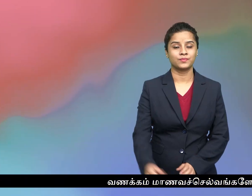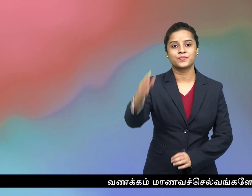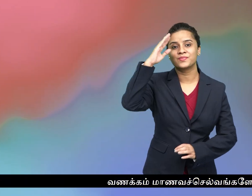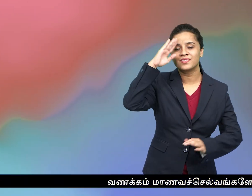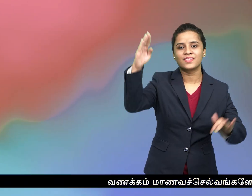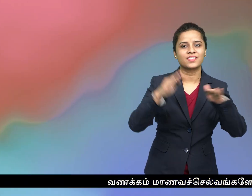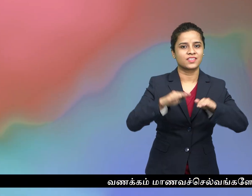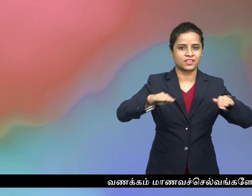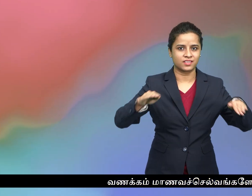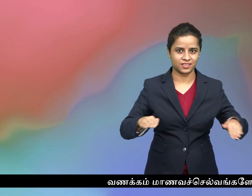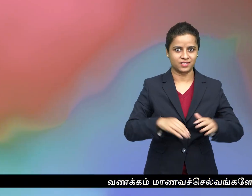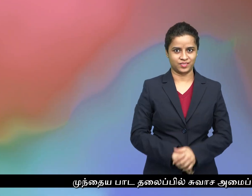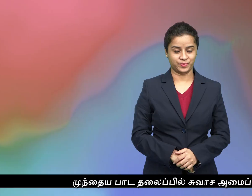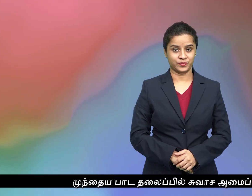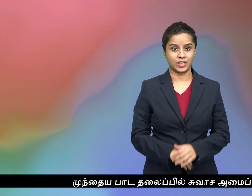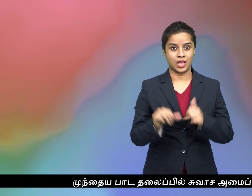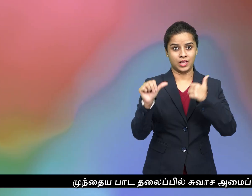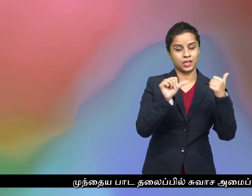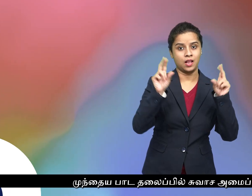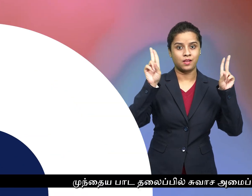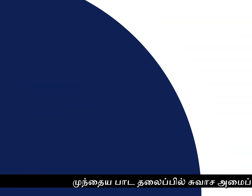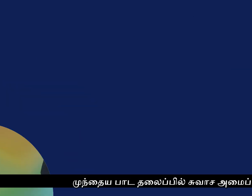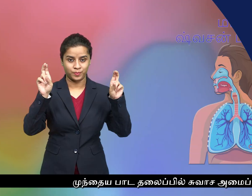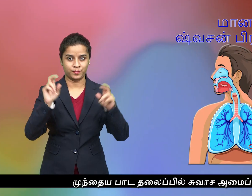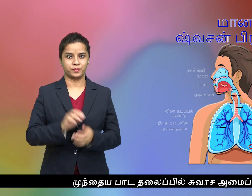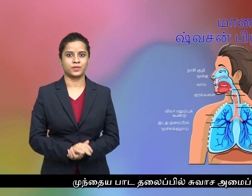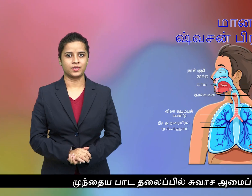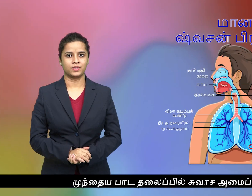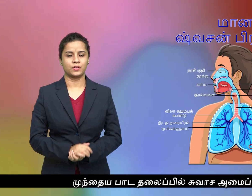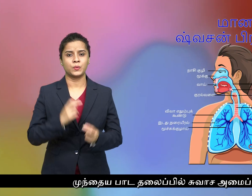வணக்கம் மாணவ செல்வங்களே. முந்தைய பாடத்தலைப்பில் சுவாச அமைப்பு மற்றும்